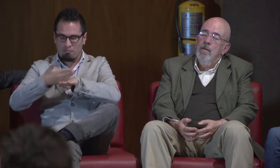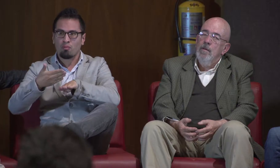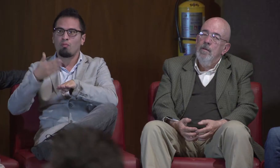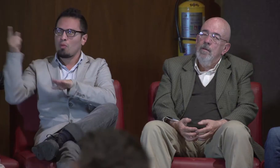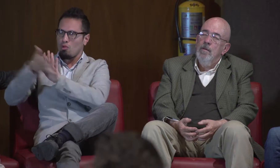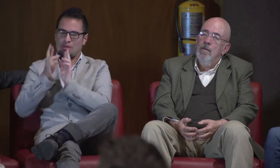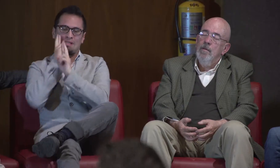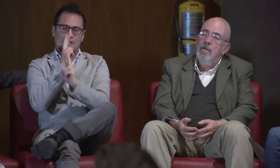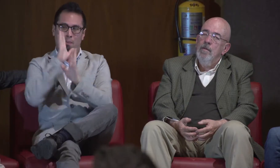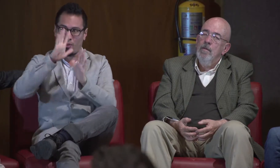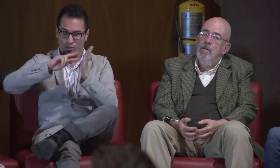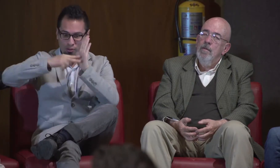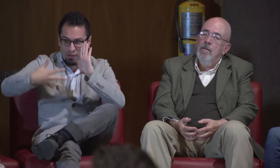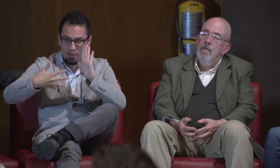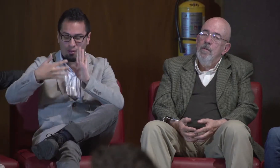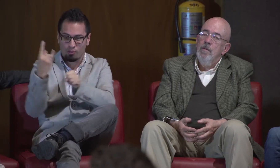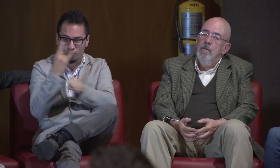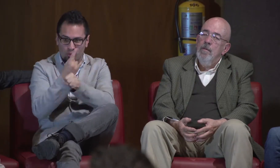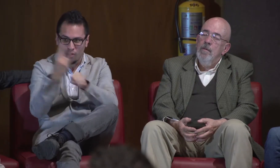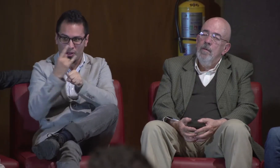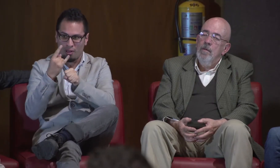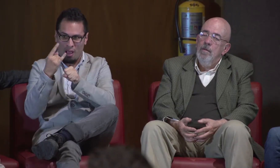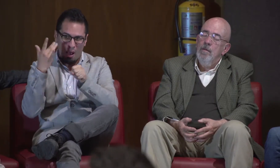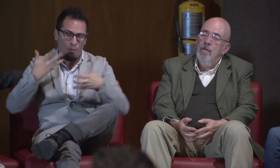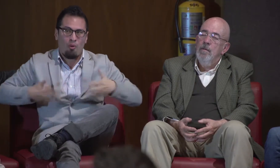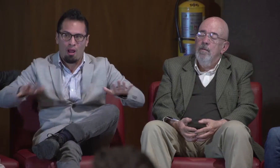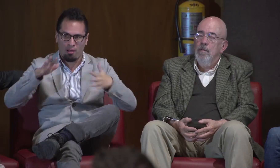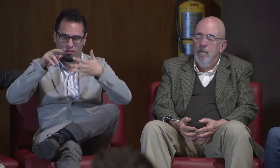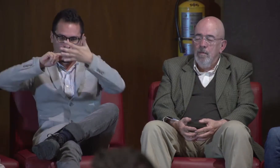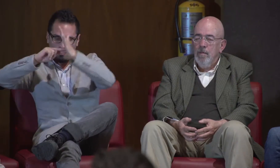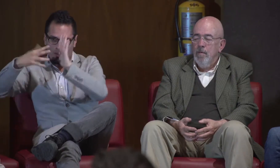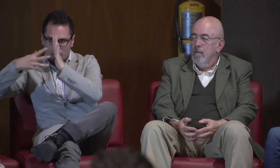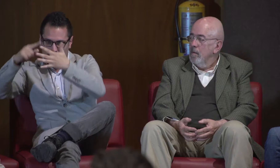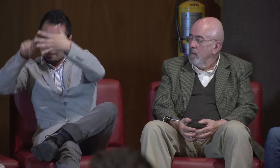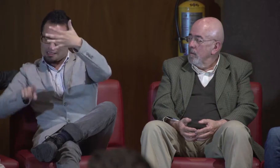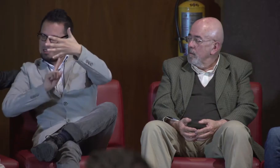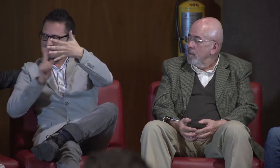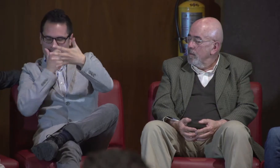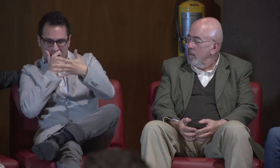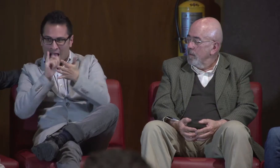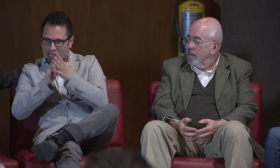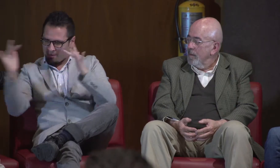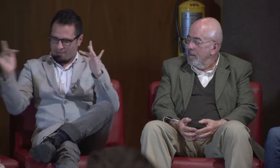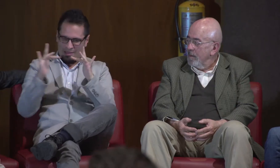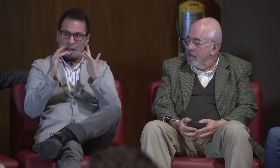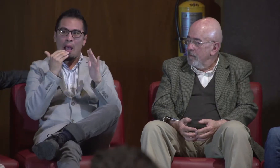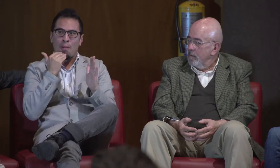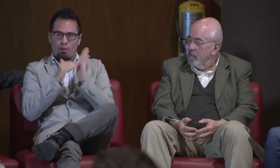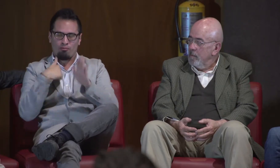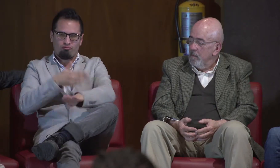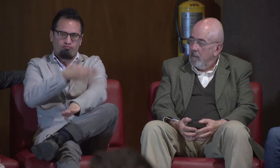de reconocimiento para lo que se estaba tratando de dar a entender. Y nos dimos cuenta que no podríamos utilizar una seña